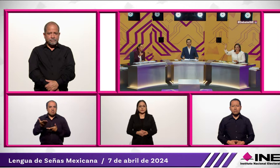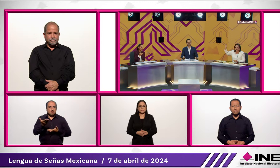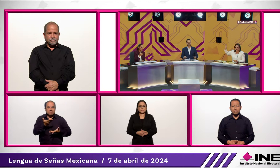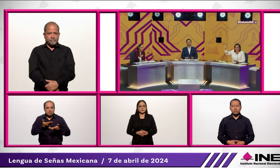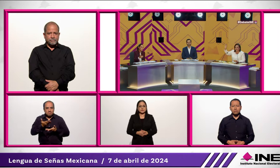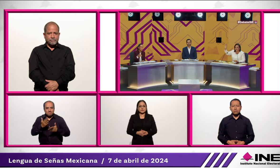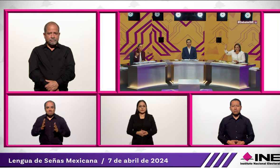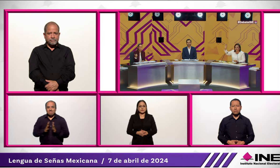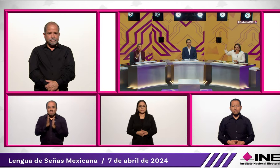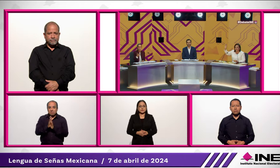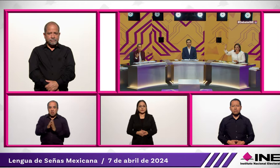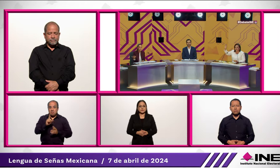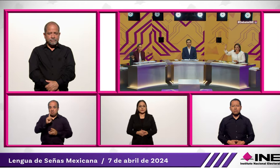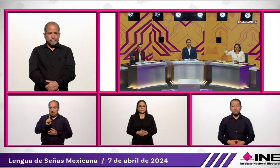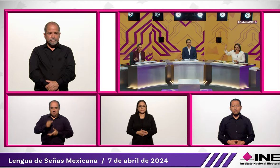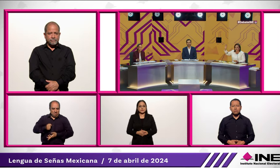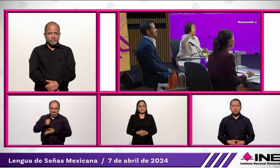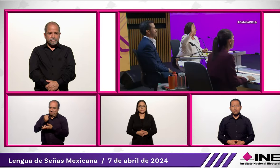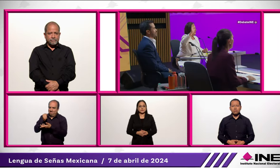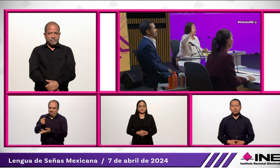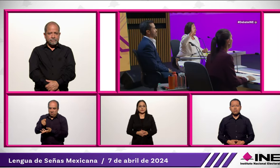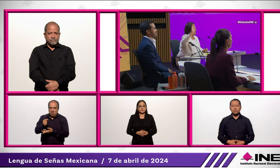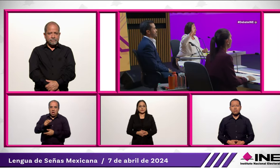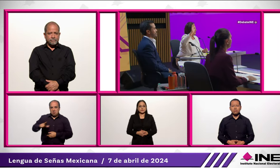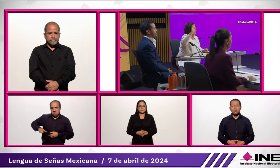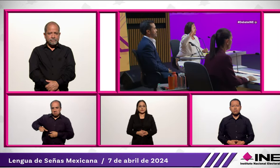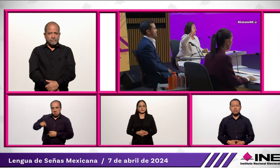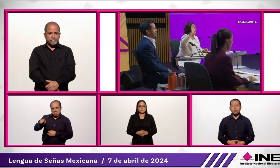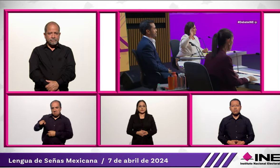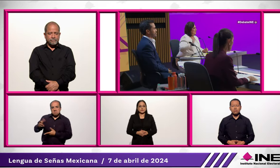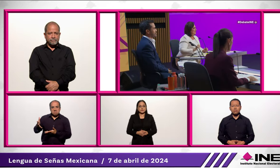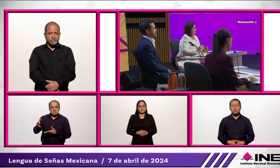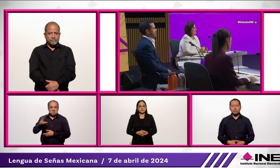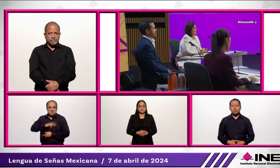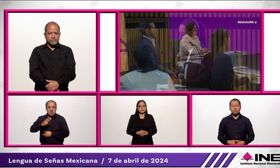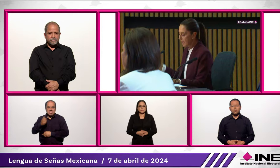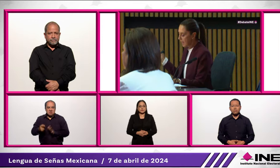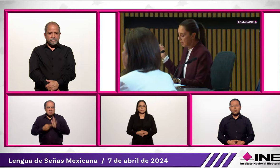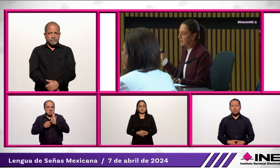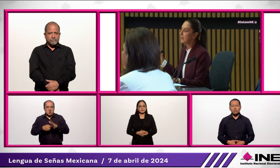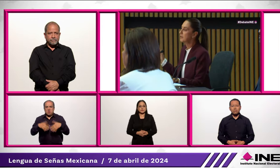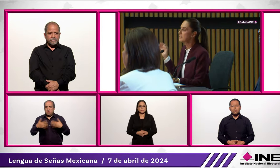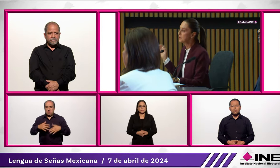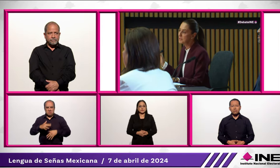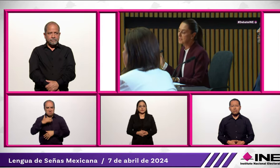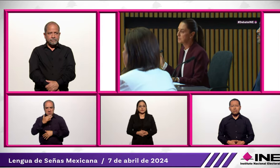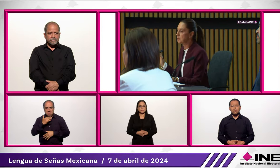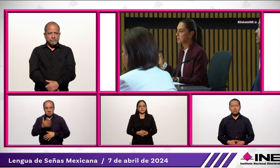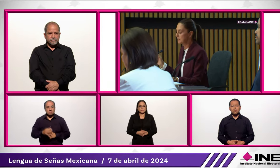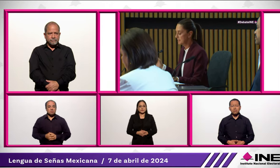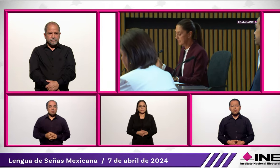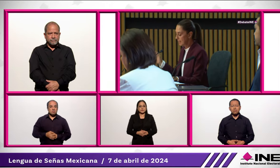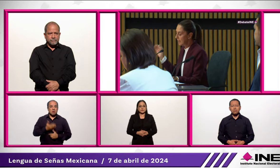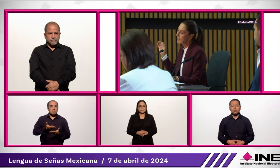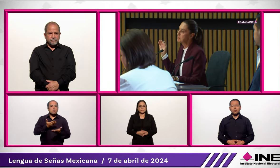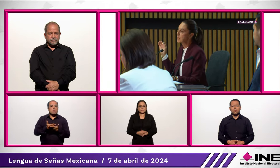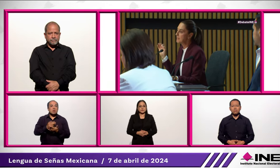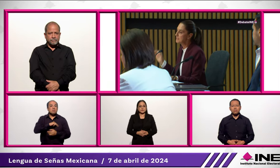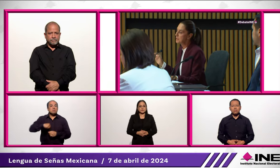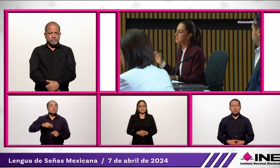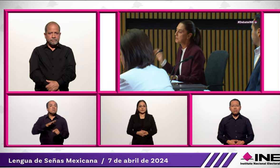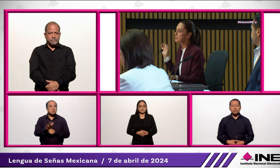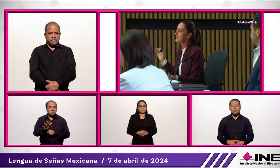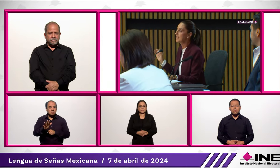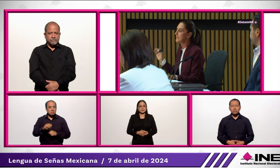es invertir lo público en lo privado, porque eso ya demostró que tiene una enorme corrupción. Ahora, ¿cuáles son nuestras propuestas?